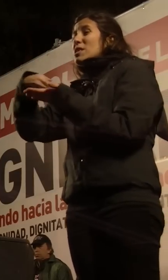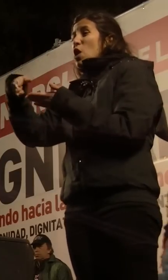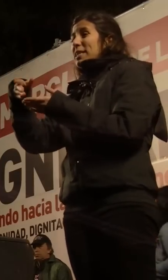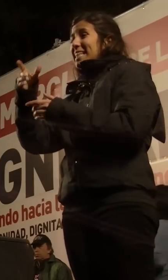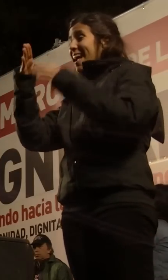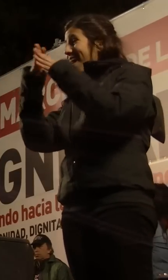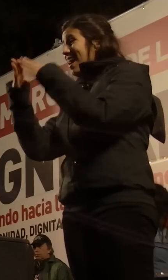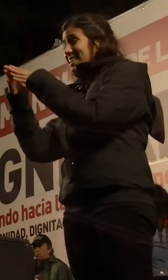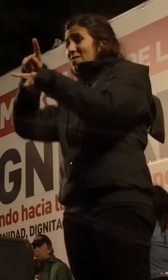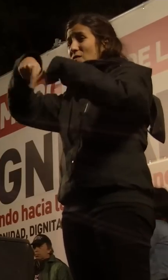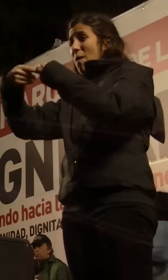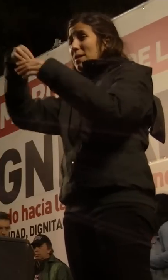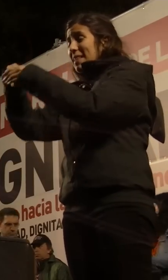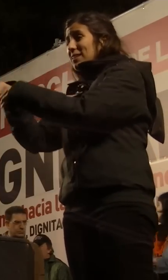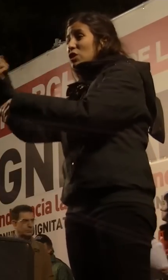recursos.